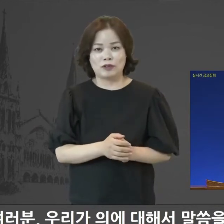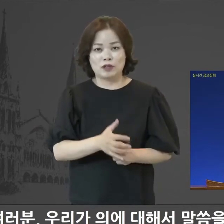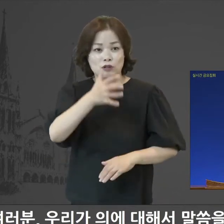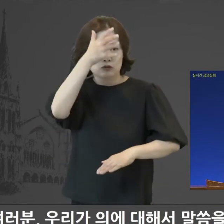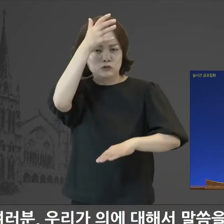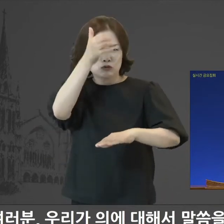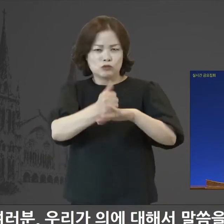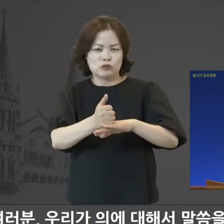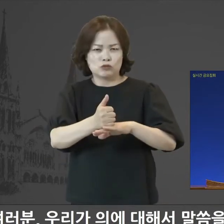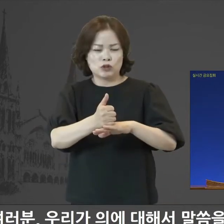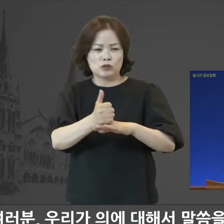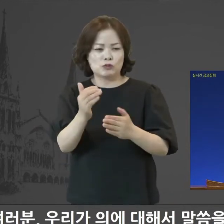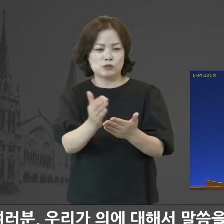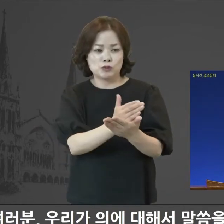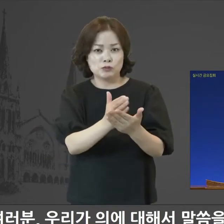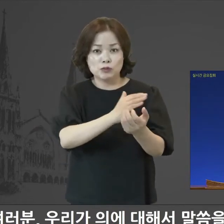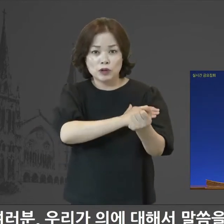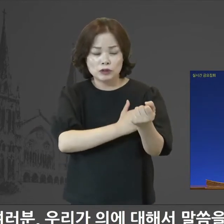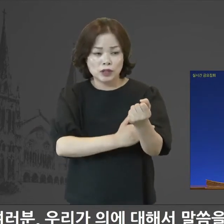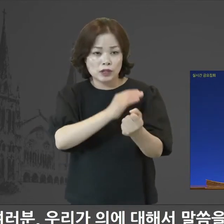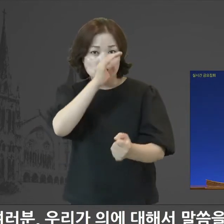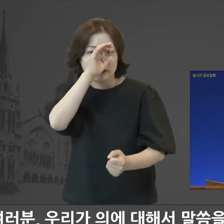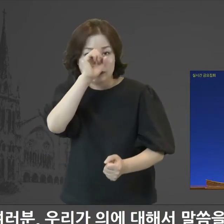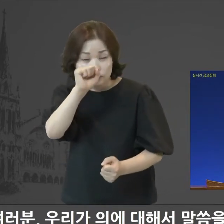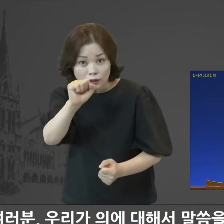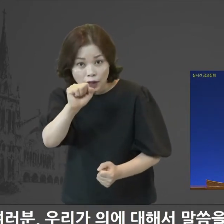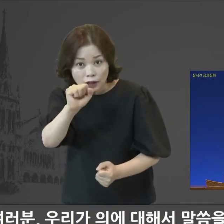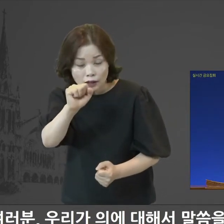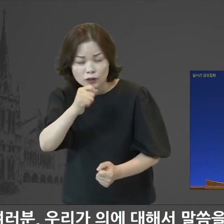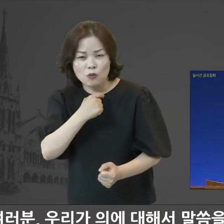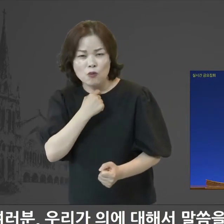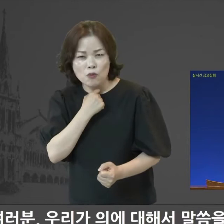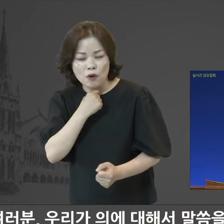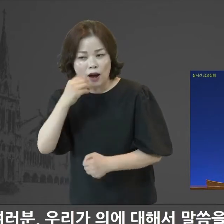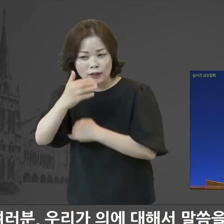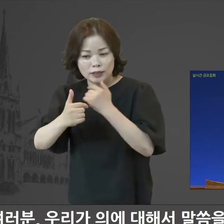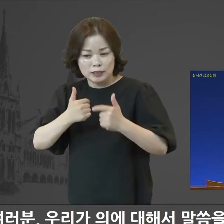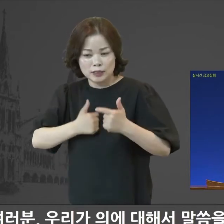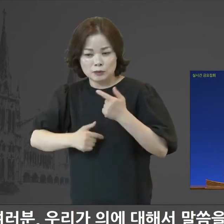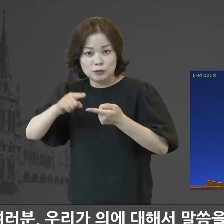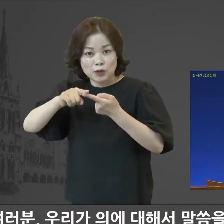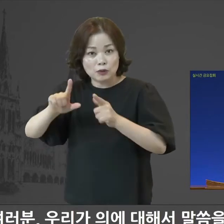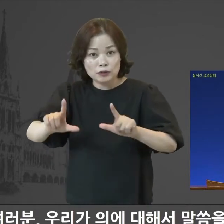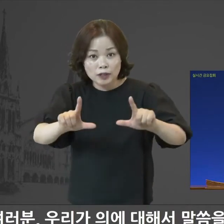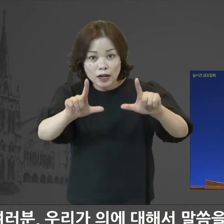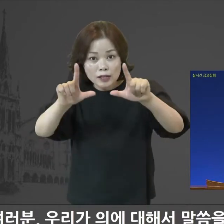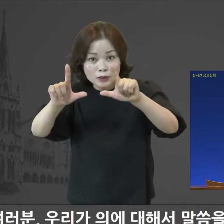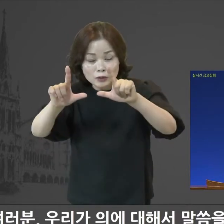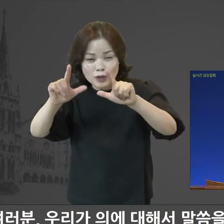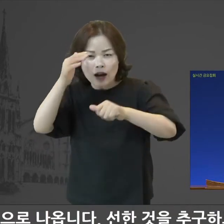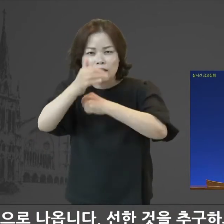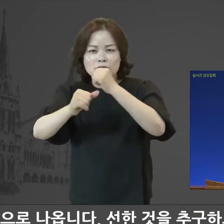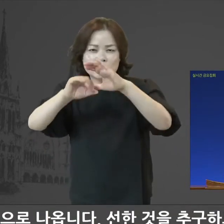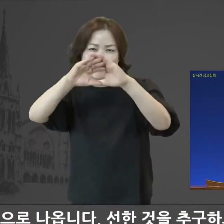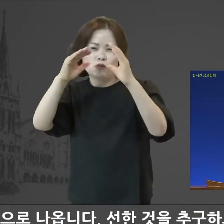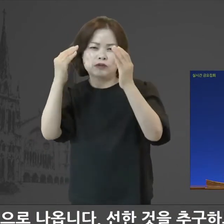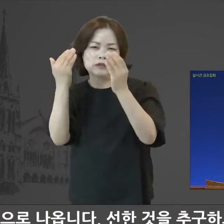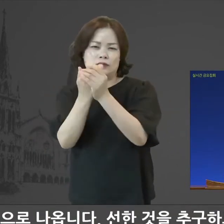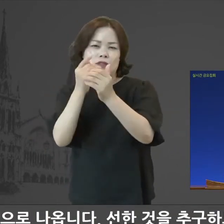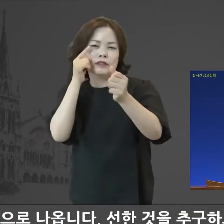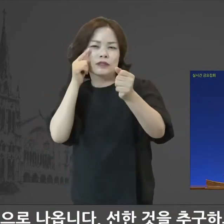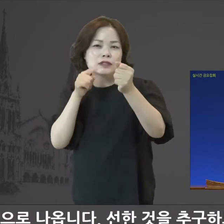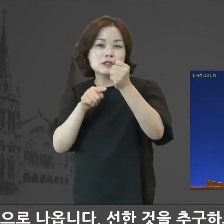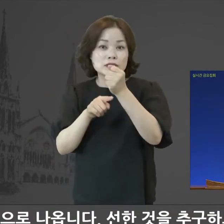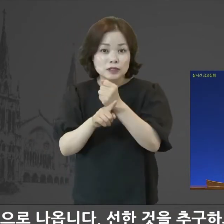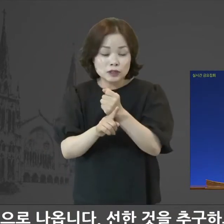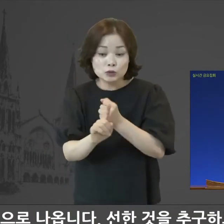궁극적인 분별을 일으킨다. 선한 것을 추구하도록, 하나님의 기쁨을 따라 살 수 있도록, 그리고 하나님의 온전한